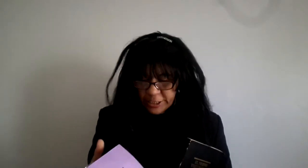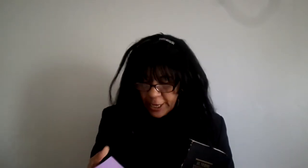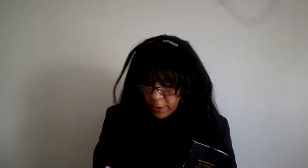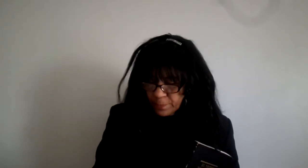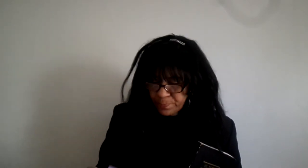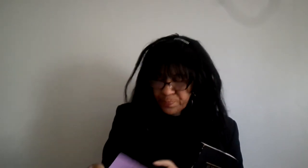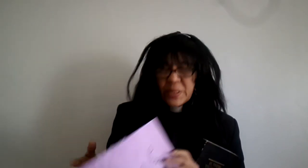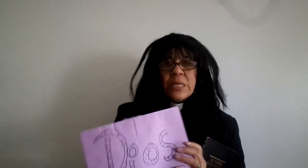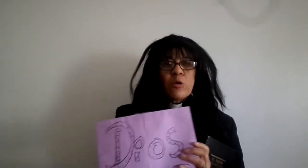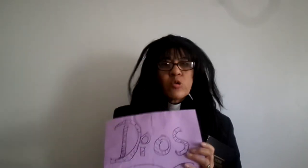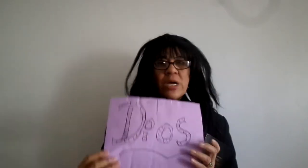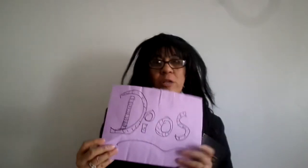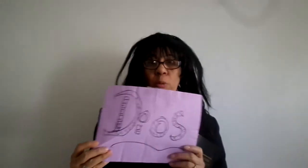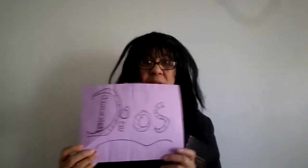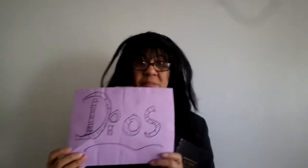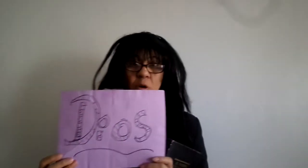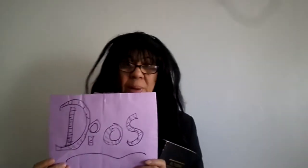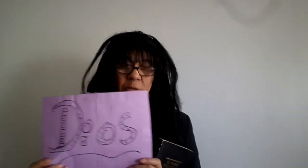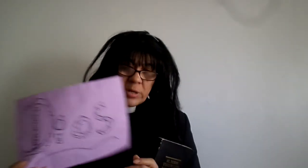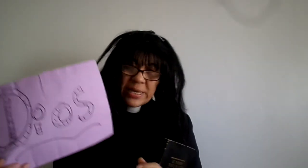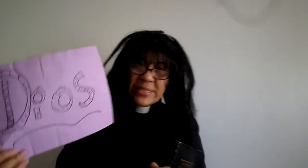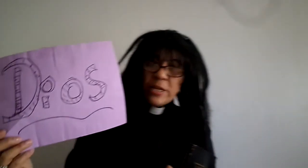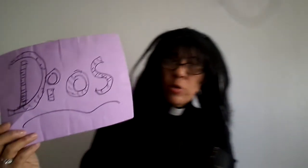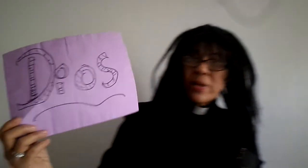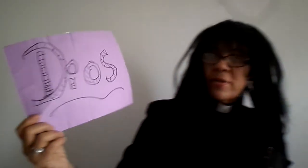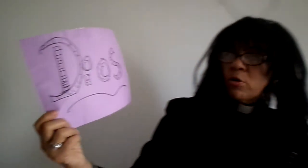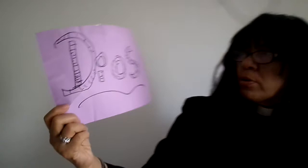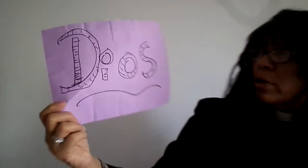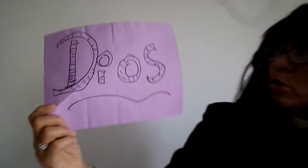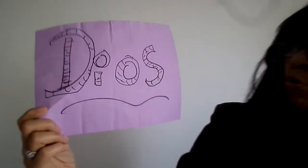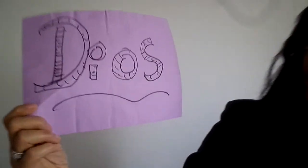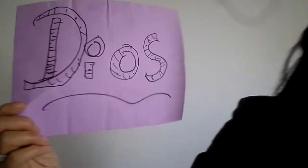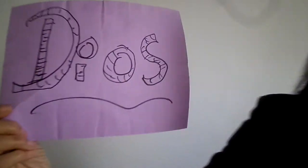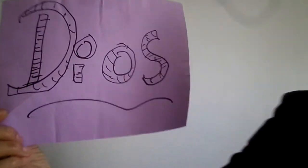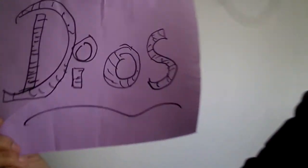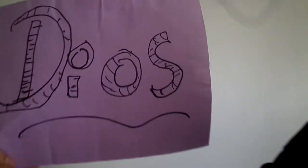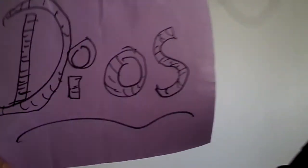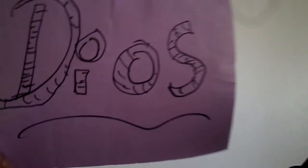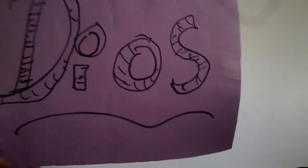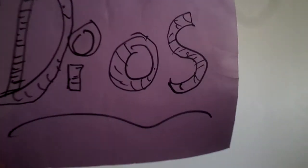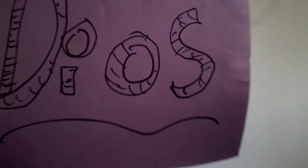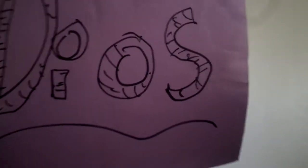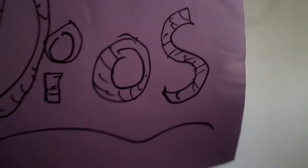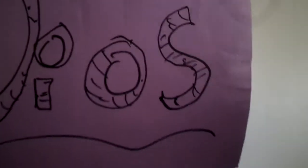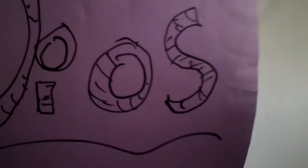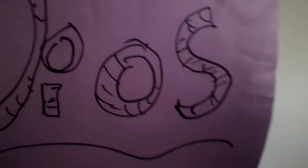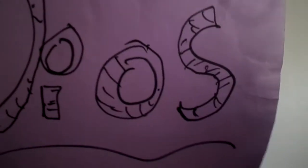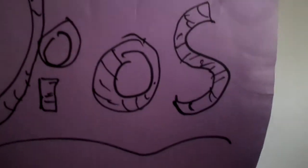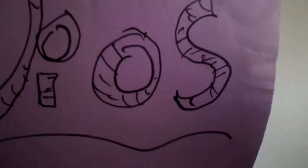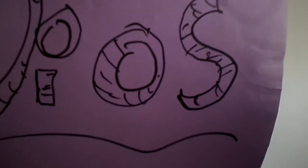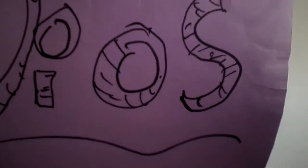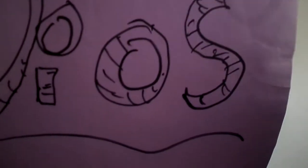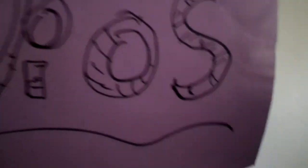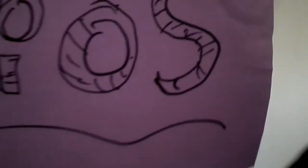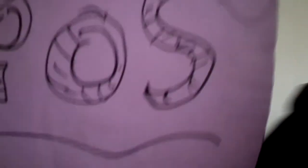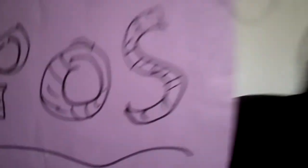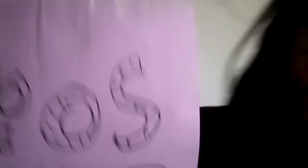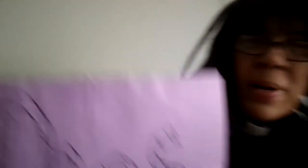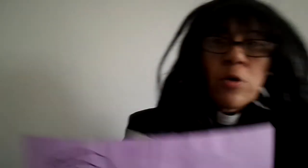dinero, usan el nombre de Dios en vano, este es el nombre de Dios, y lo usan en vano, tú lo ves que lo usan en vano, el nombre de Dios lo usan en vano.